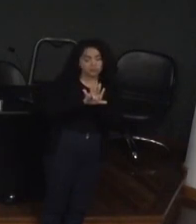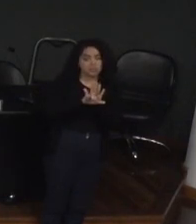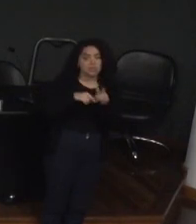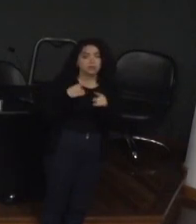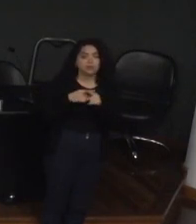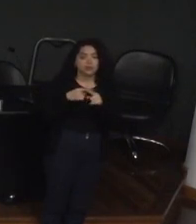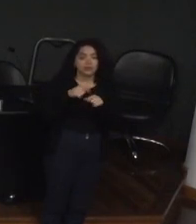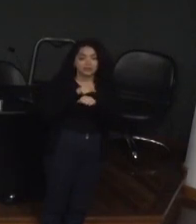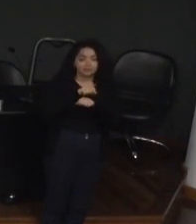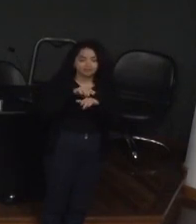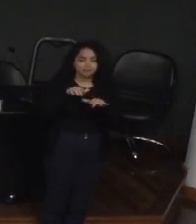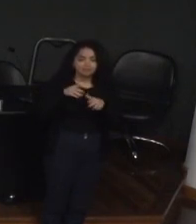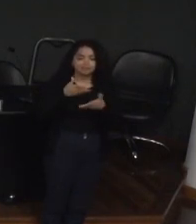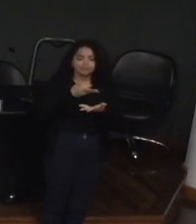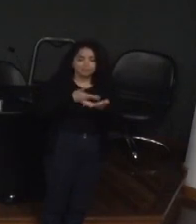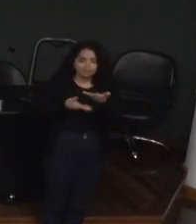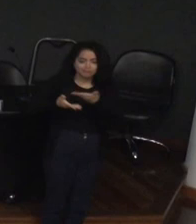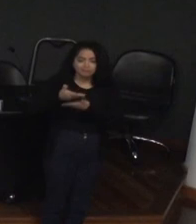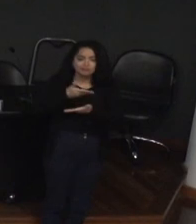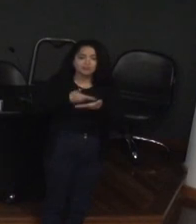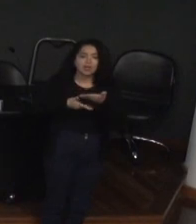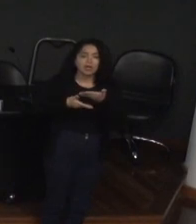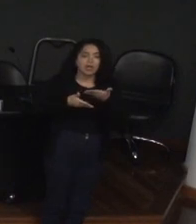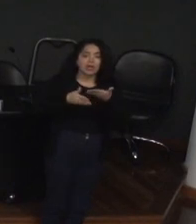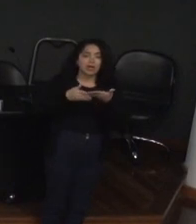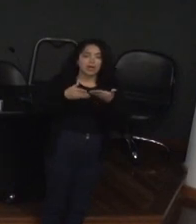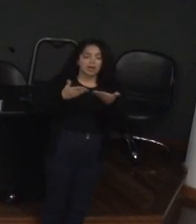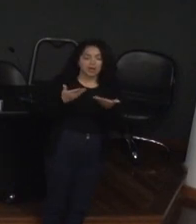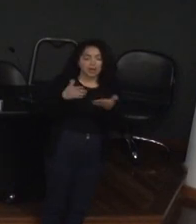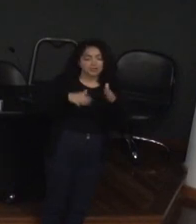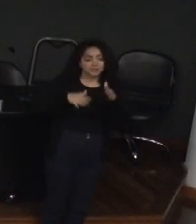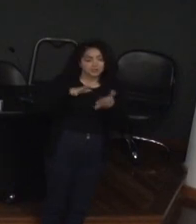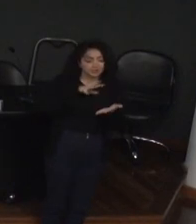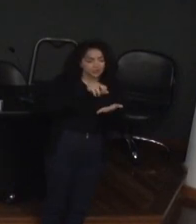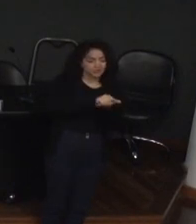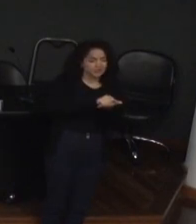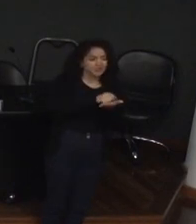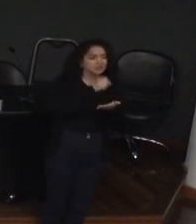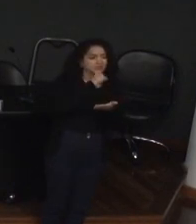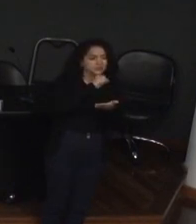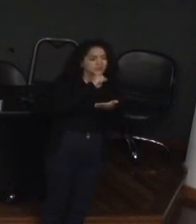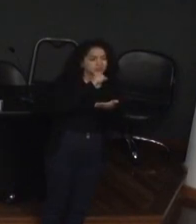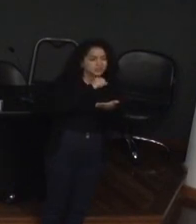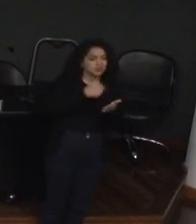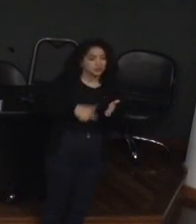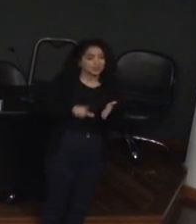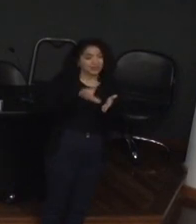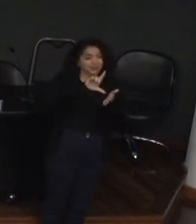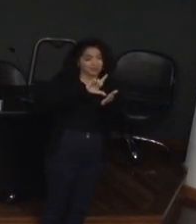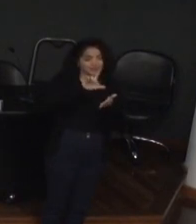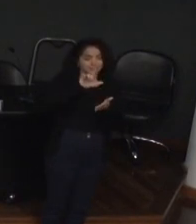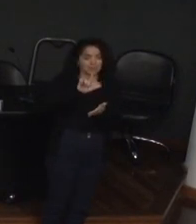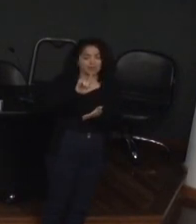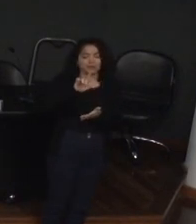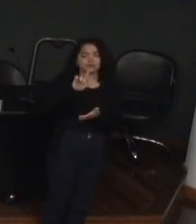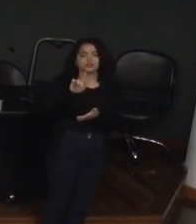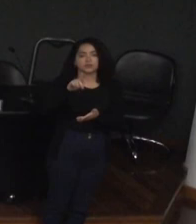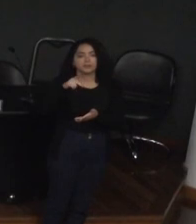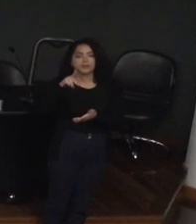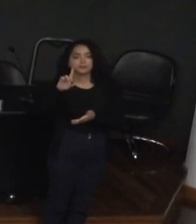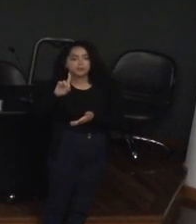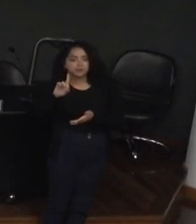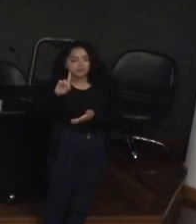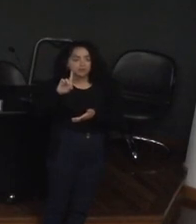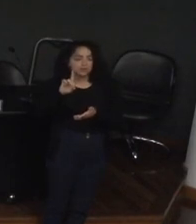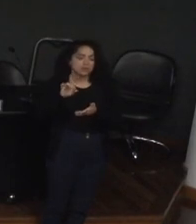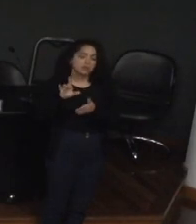do compartilhamento, às vezes, de informação. Isso, e às vezes você tem esse cadastro que é antigo, é antes da LGPD. Que é o mais comum. Você pega esse cadastro lá